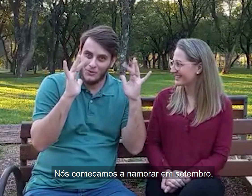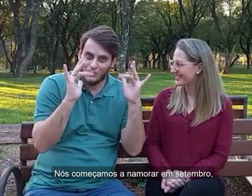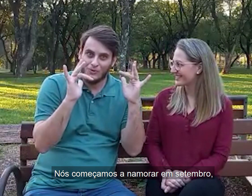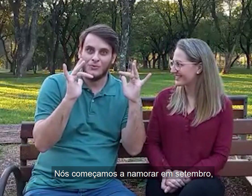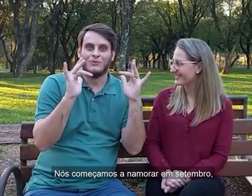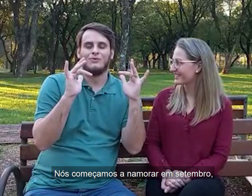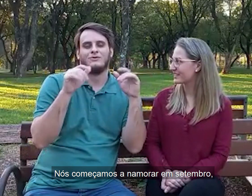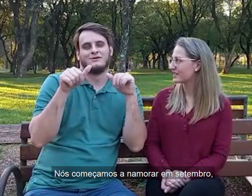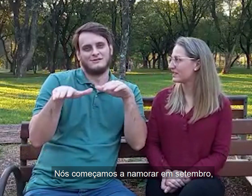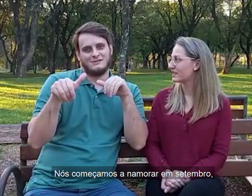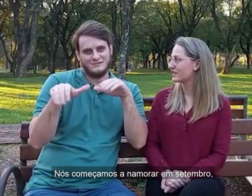em setembro.